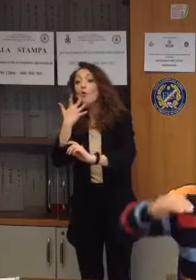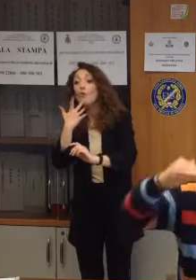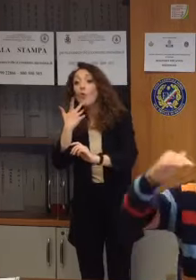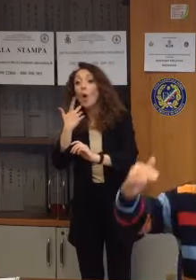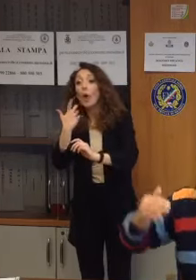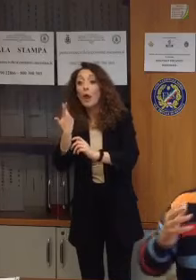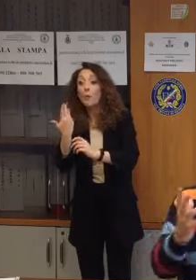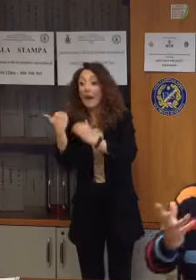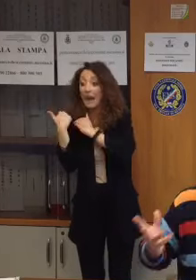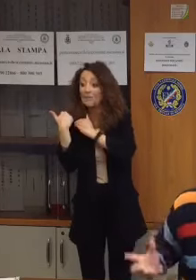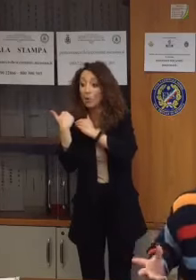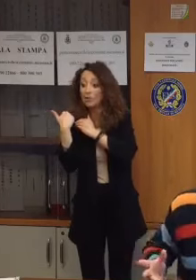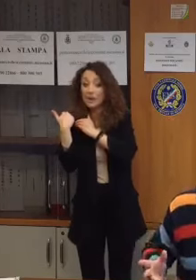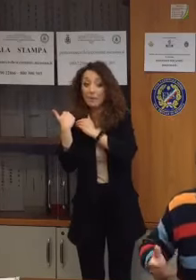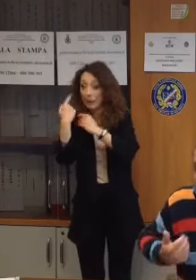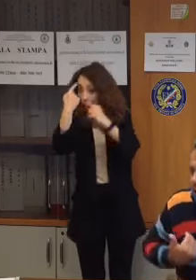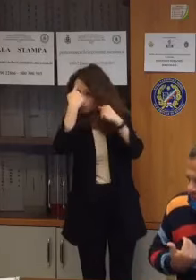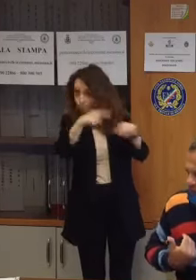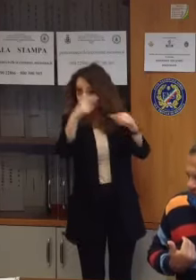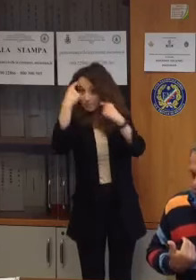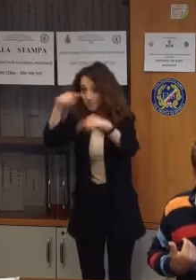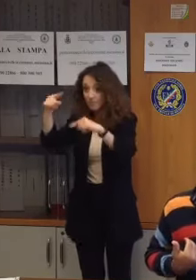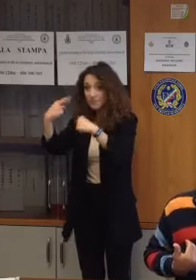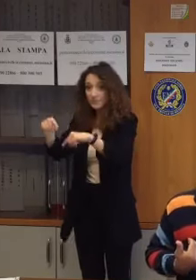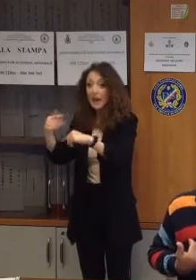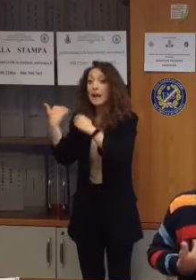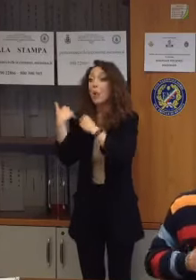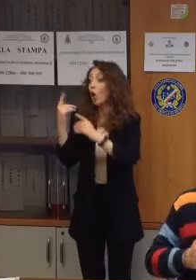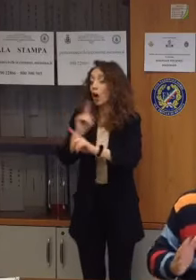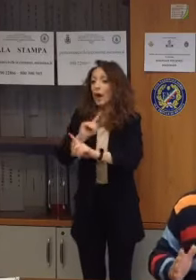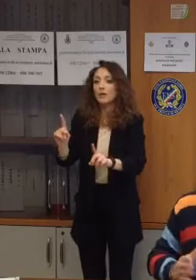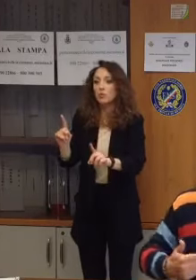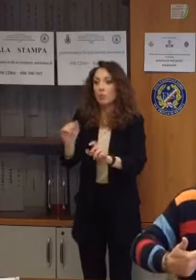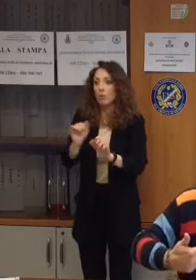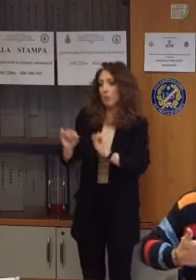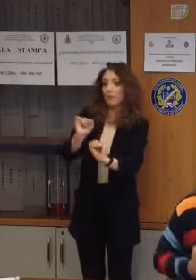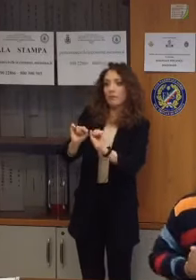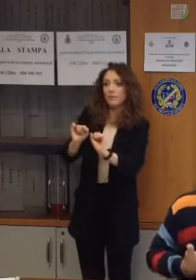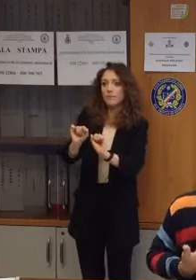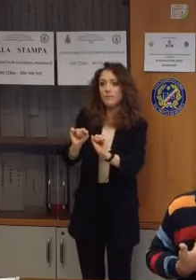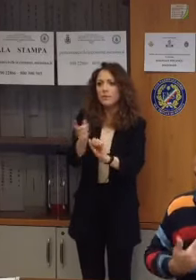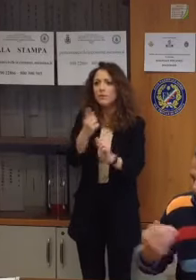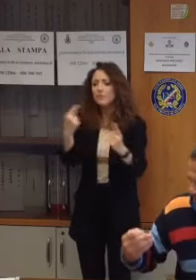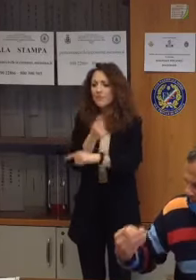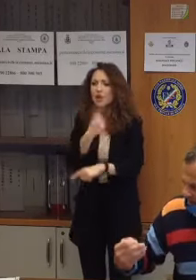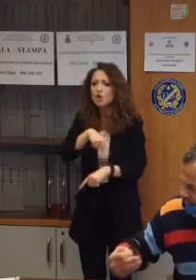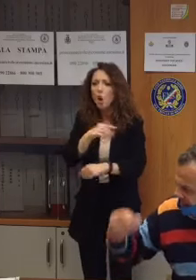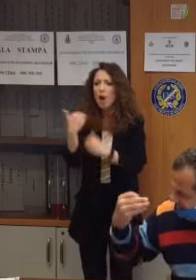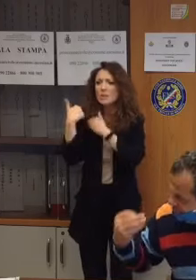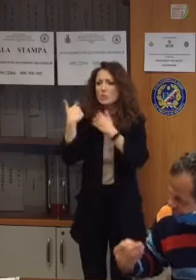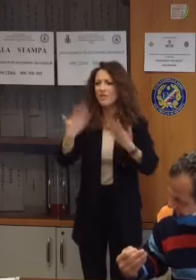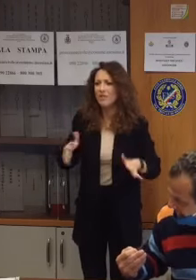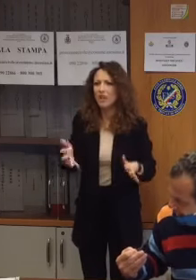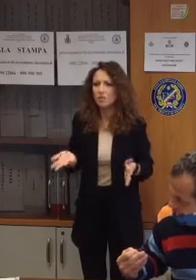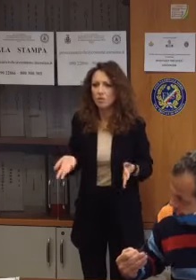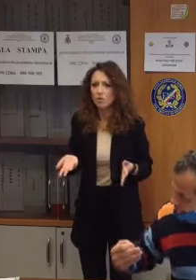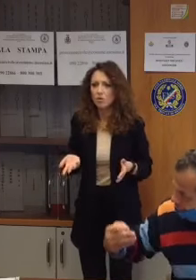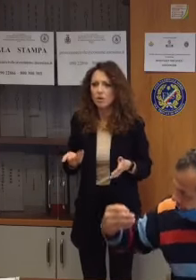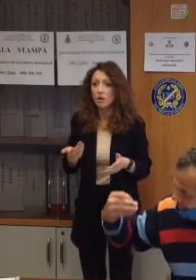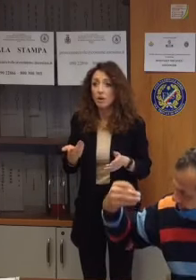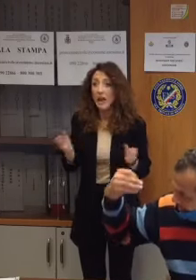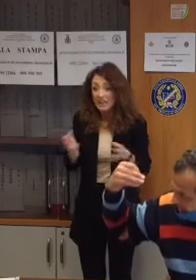ai livelli che rappresenta. Noi invece ci siamo presi la responsabilità di partire, e se dipendeva da me, la delibera è stata fatta il 31